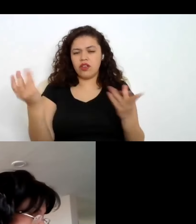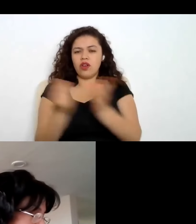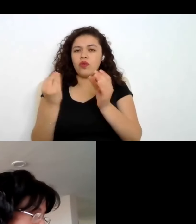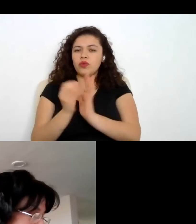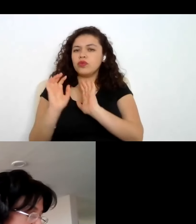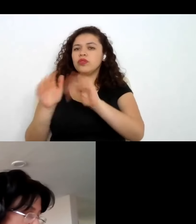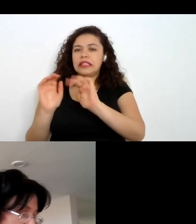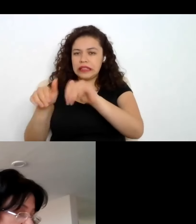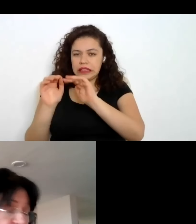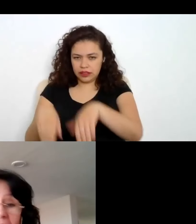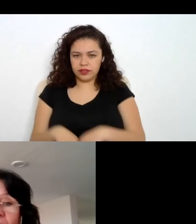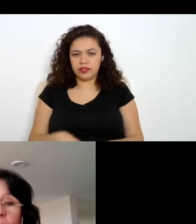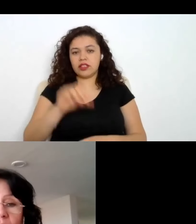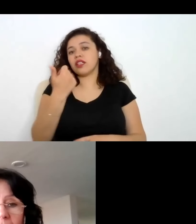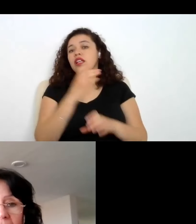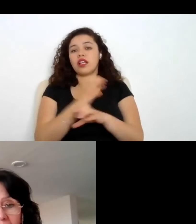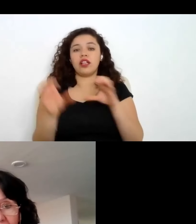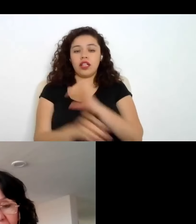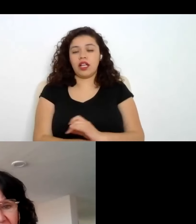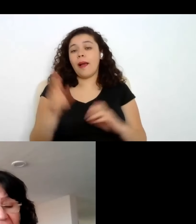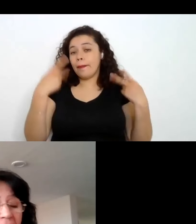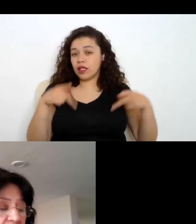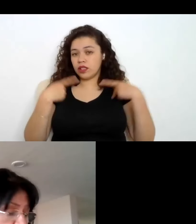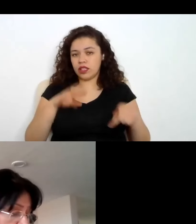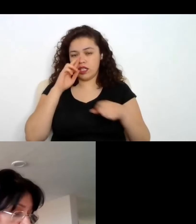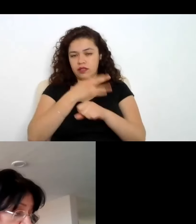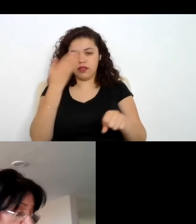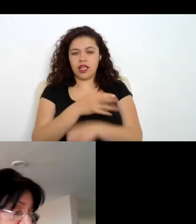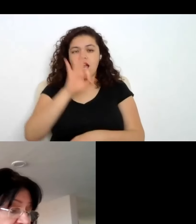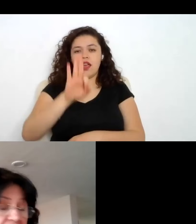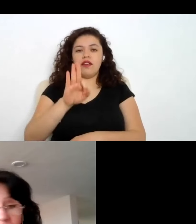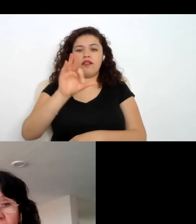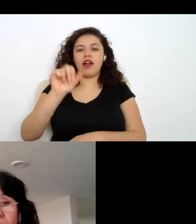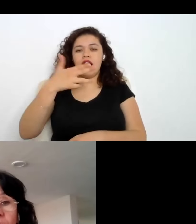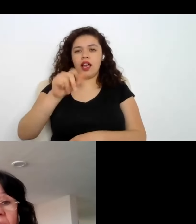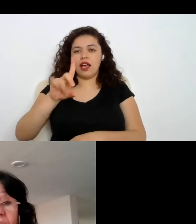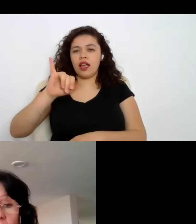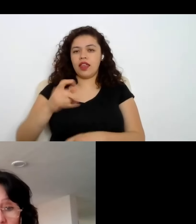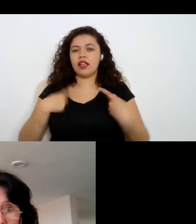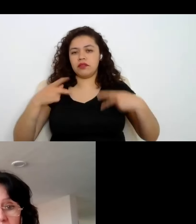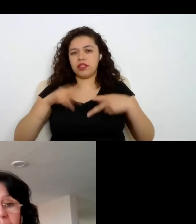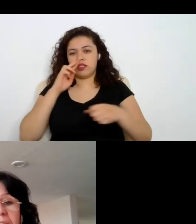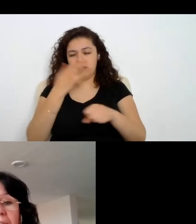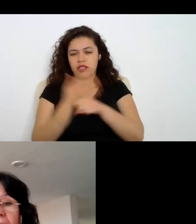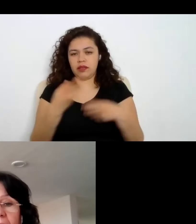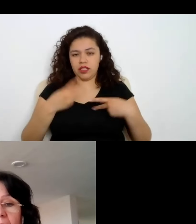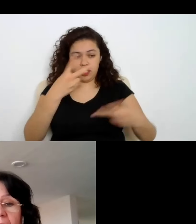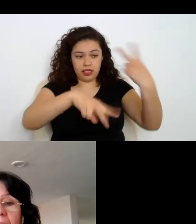veces. Y otra cosa, la responsable en FADI de los datos personales de las personas usuarias soy yo.